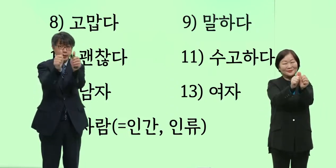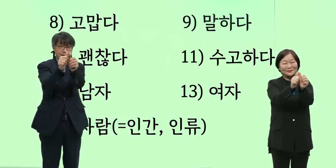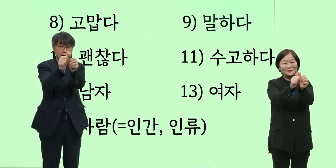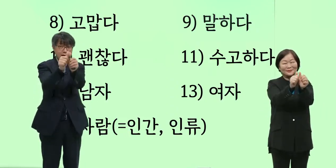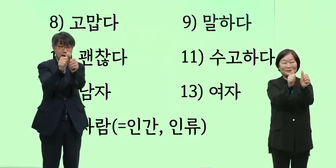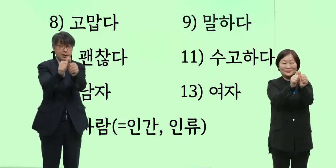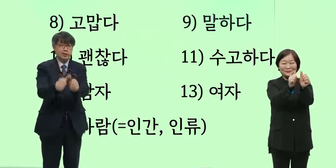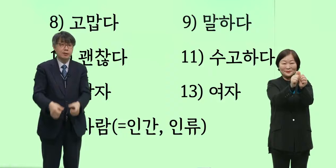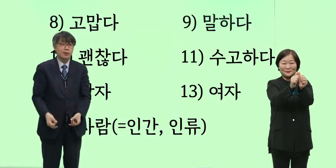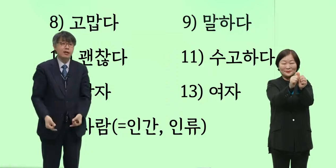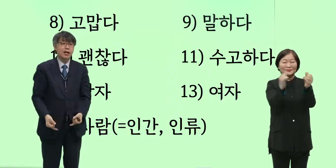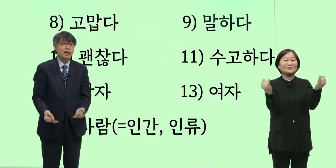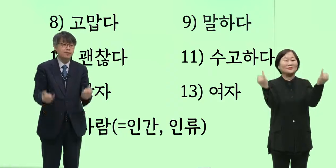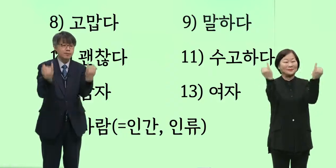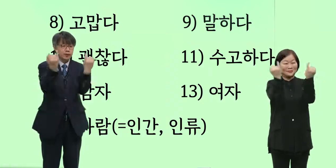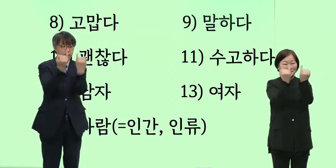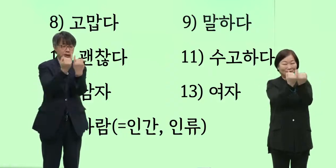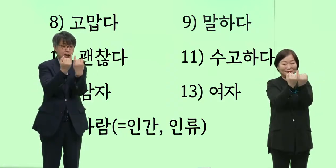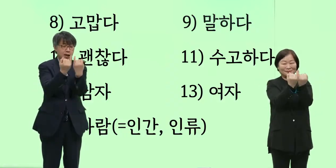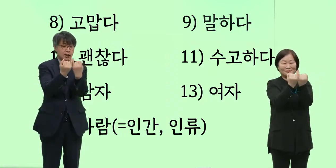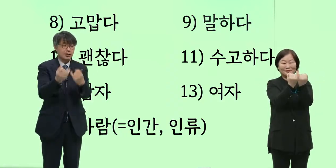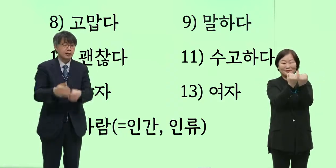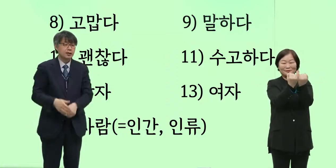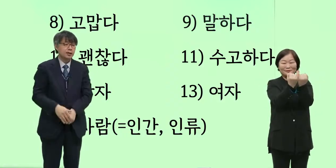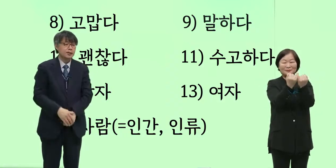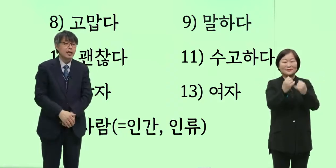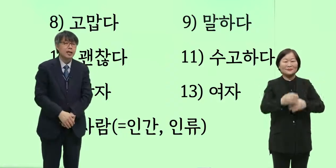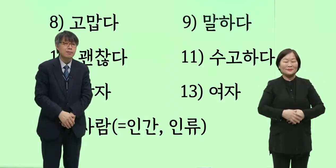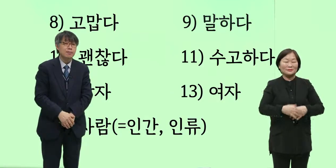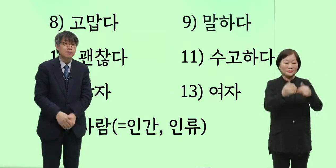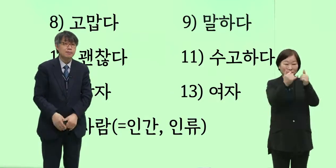남자. 그 다음에 여자. 그 다음에 사람.